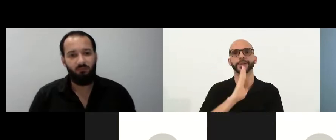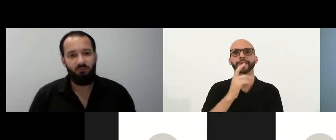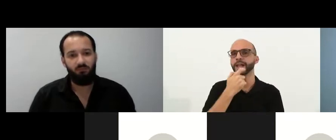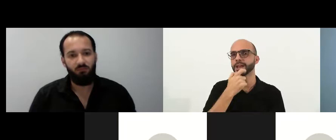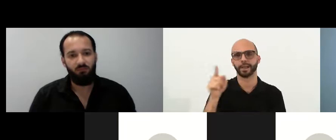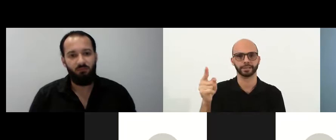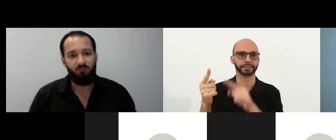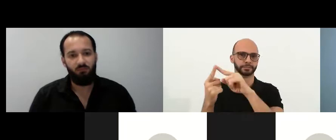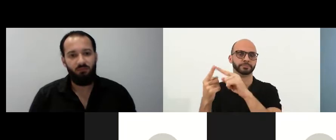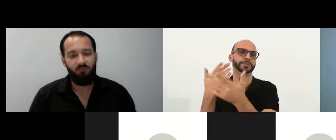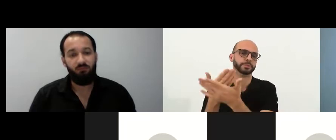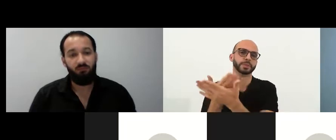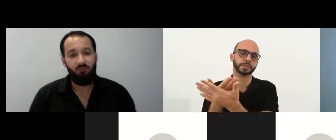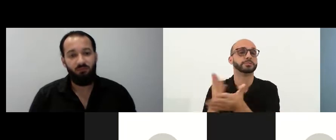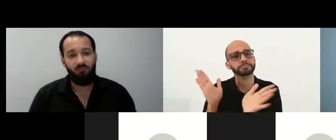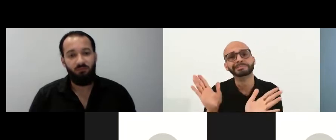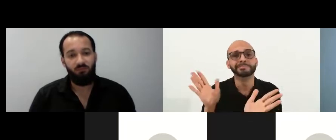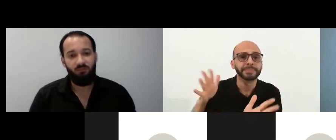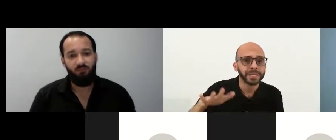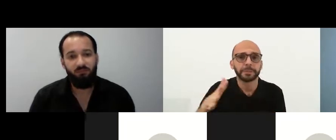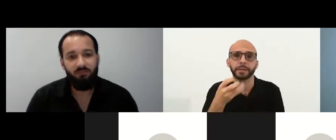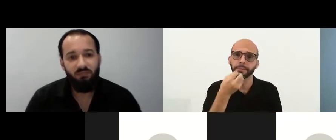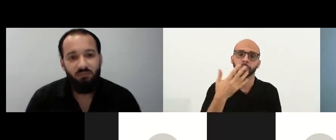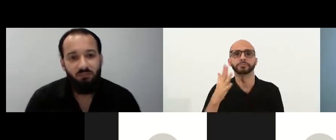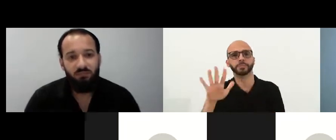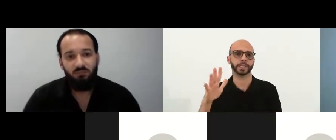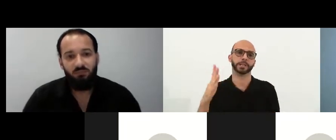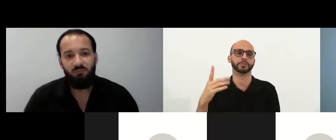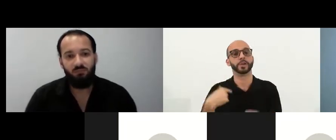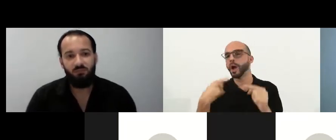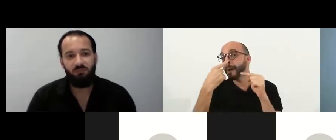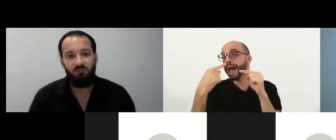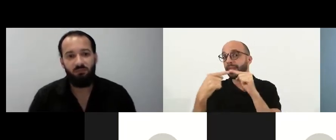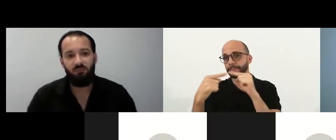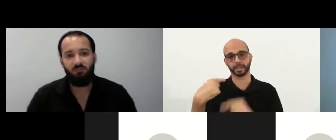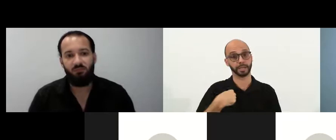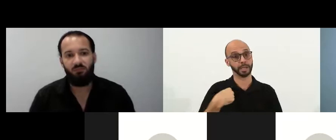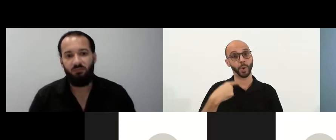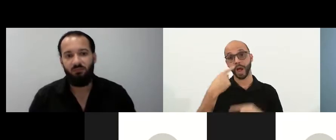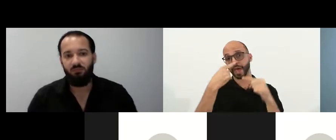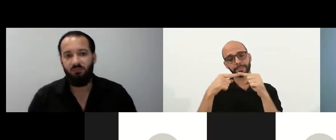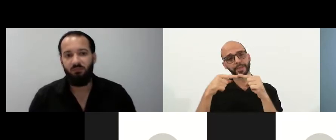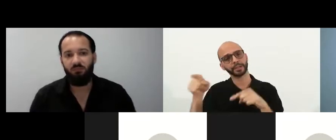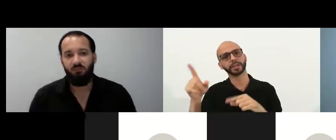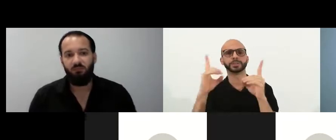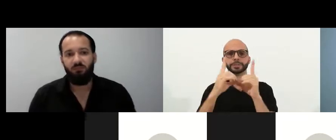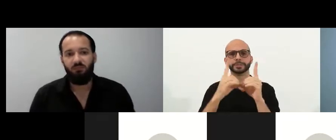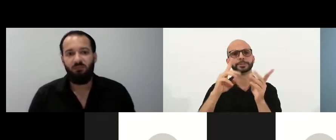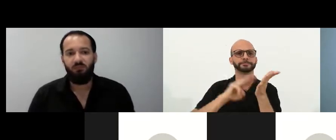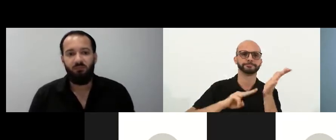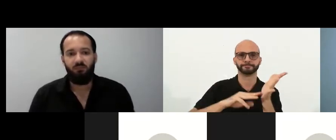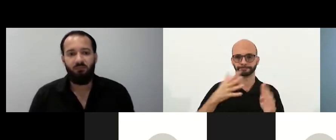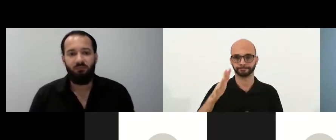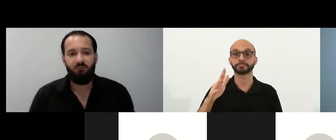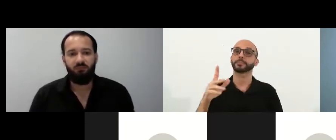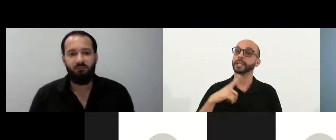Um deles, né, é um mini curso gratuito, né, com algumas aulas, é bacana, né, tem